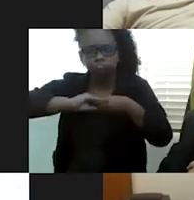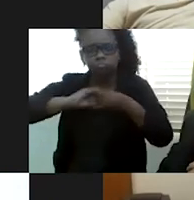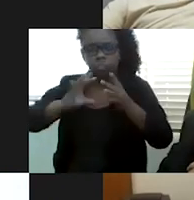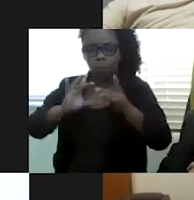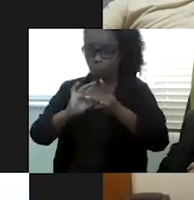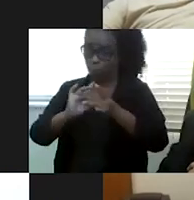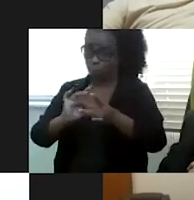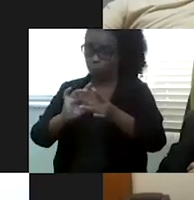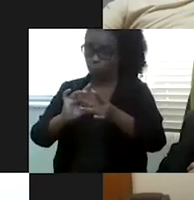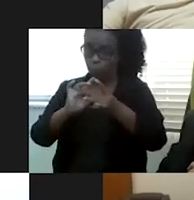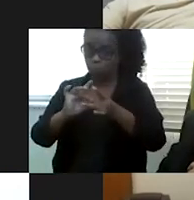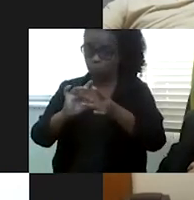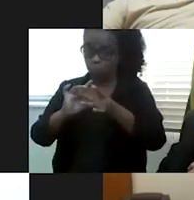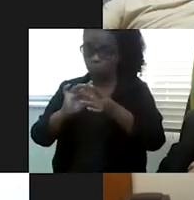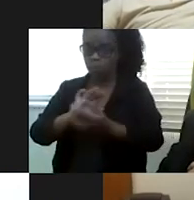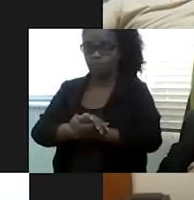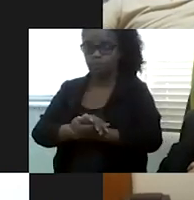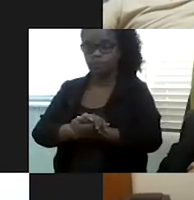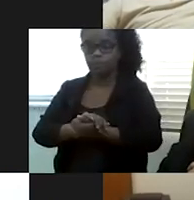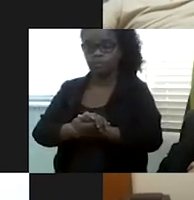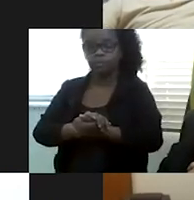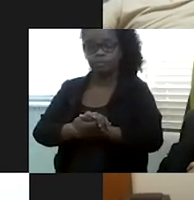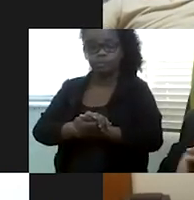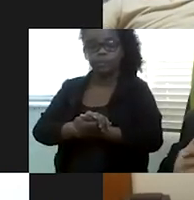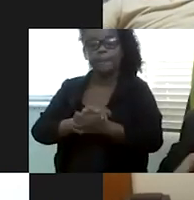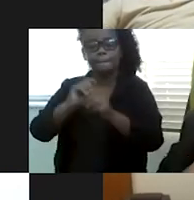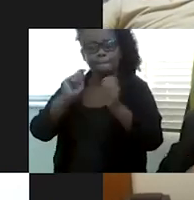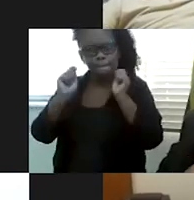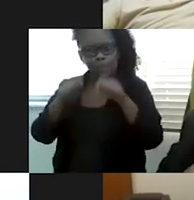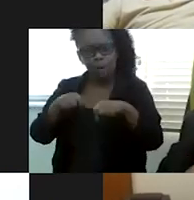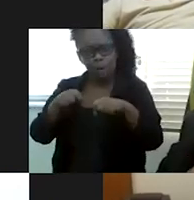para que a gente possa combater